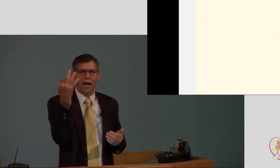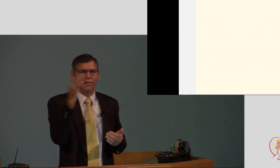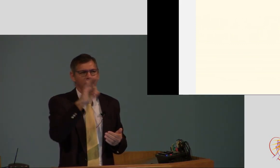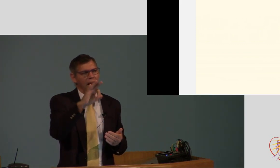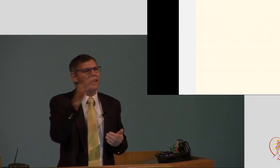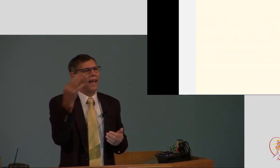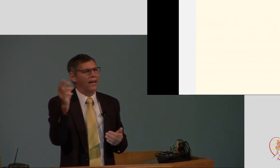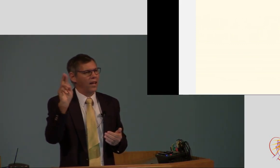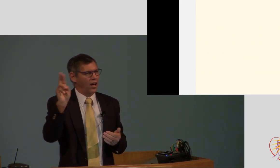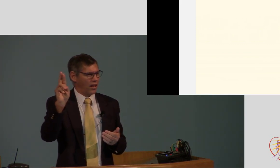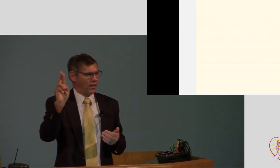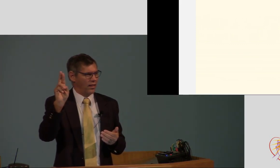R33.